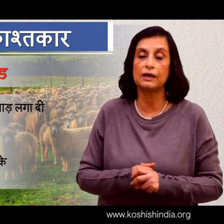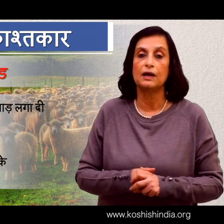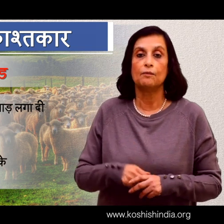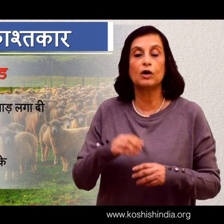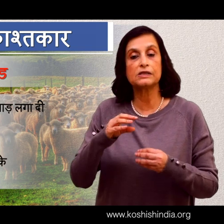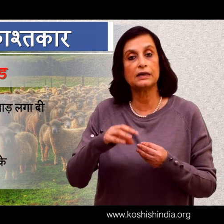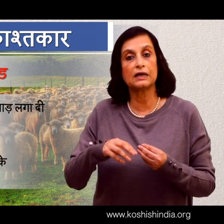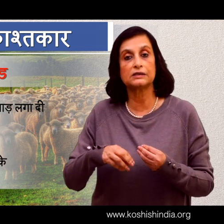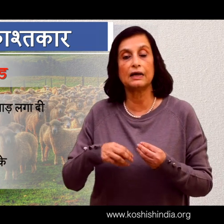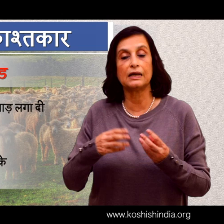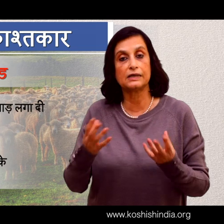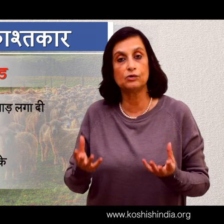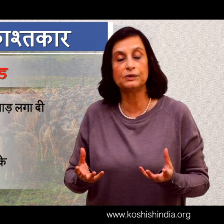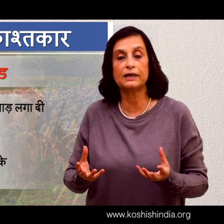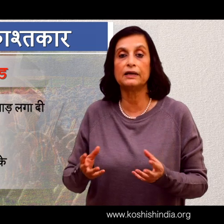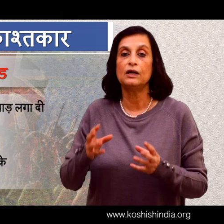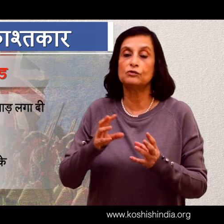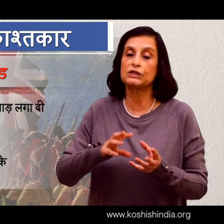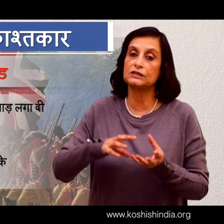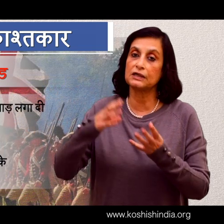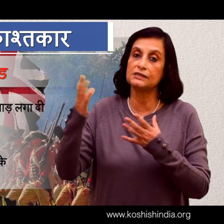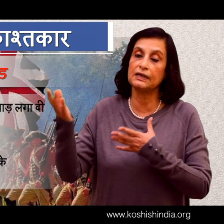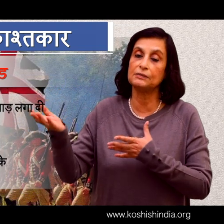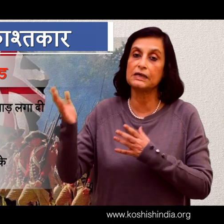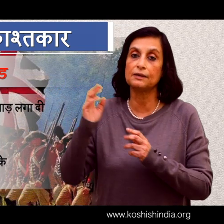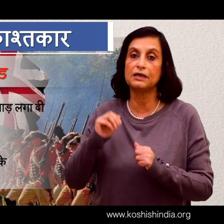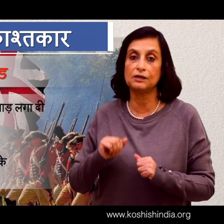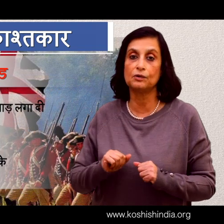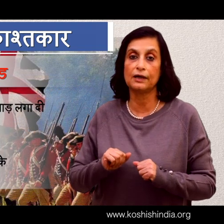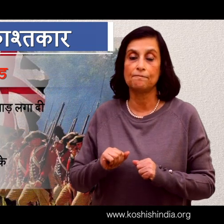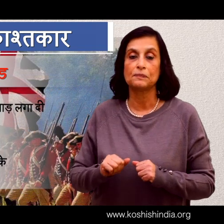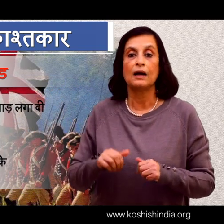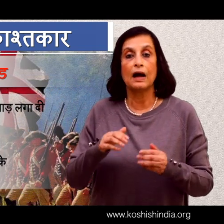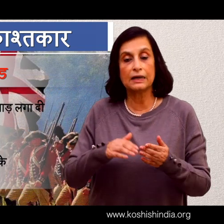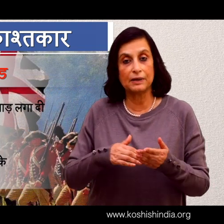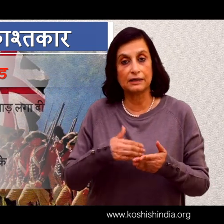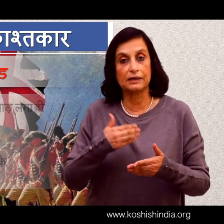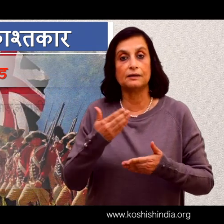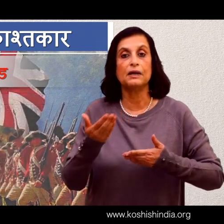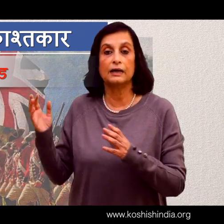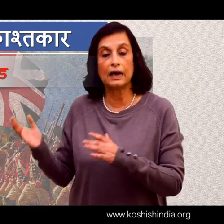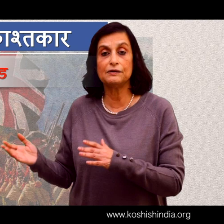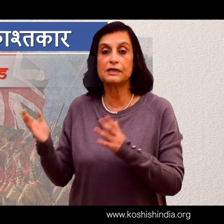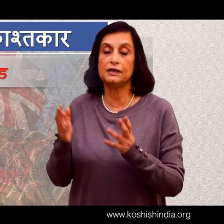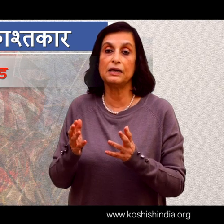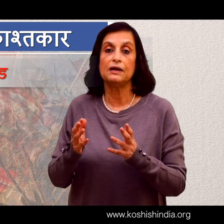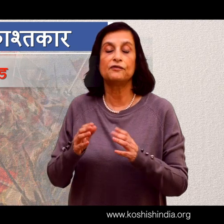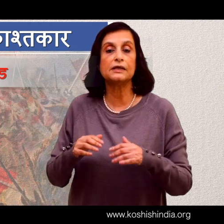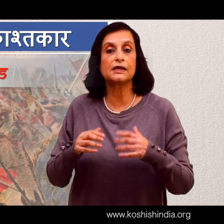चुकीथीं।कई किरायेदारइधर-उधरघूमतेरहे।कुछ किरायेदारसेनामेंभर्तीहोगए।चलिएआगेबढ़तेहैं। 18वींशताब्दी